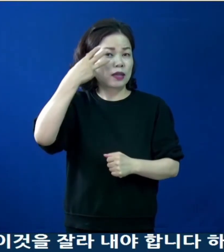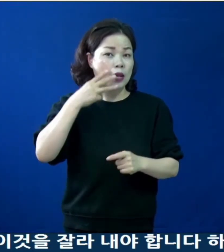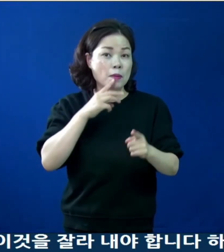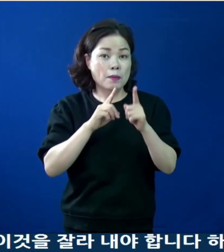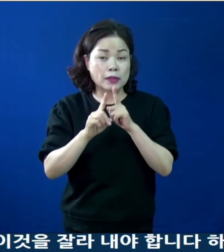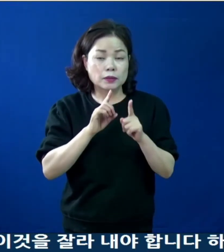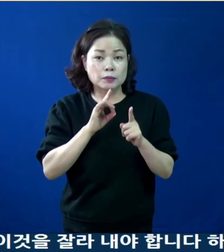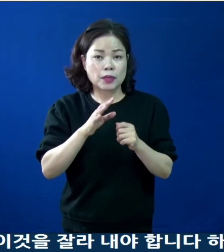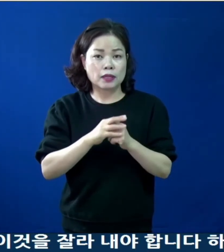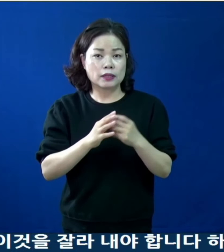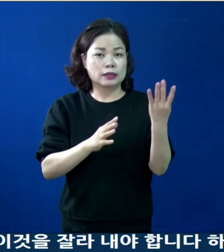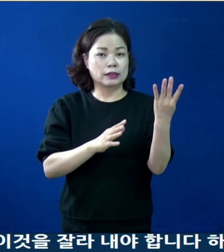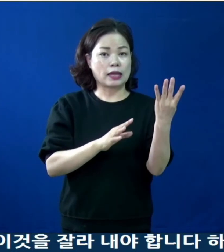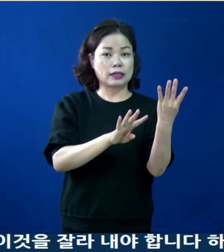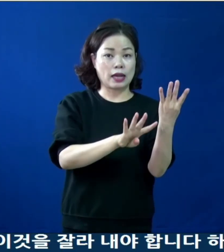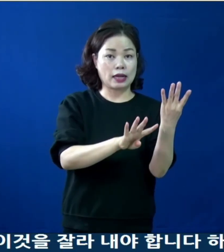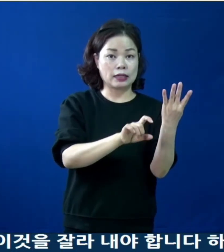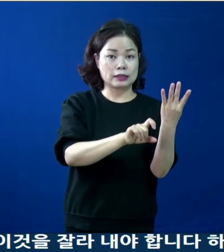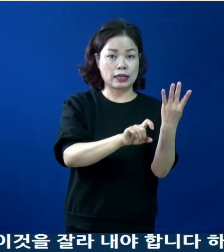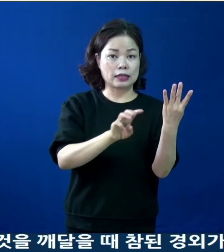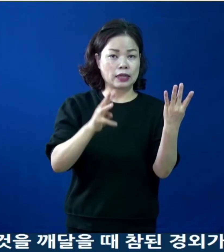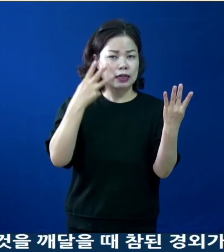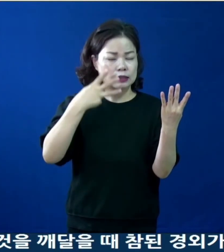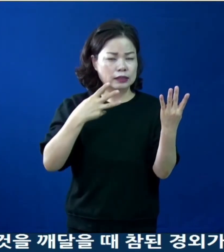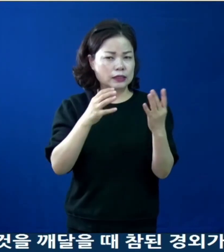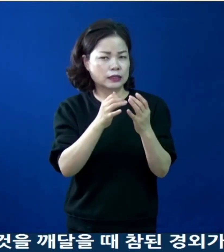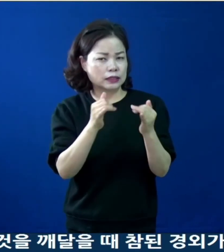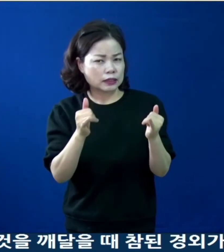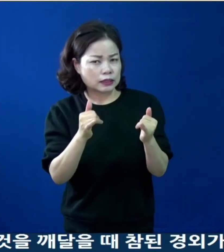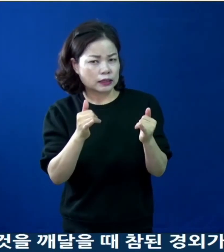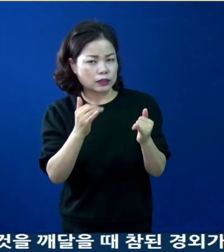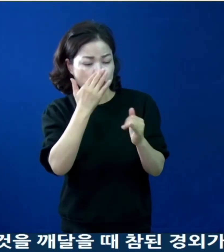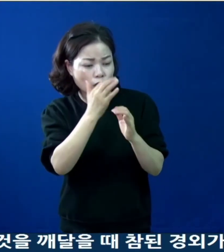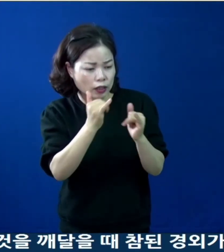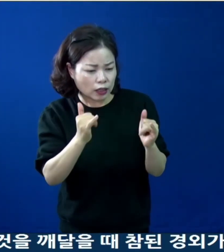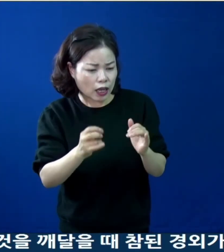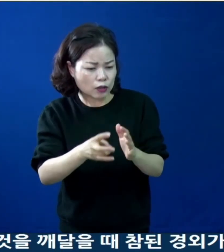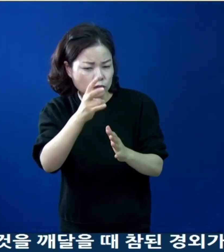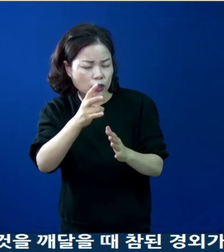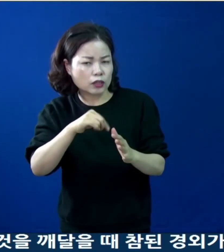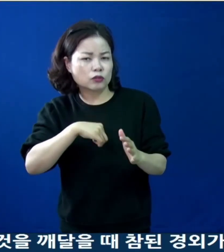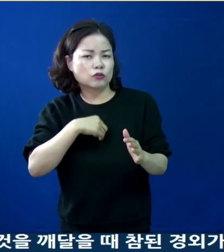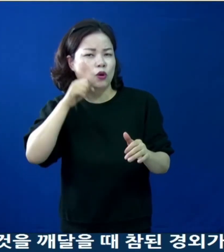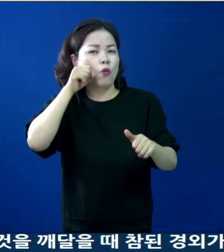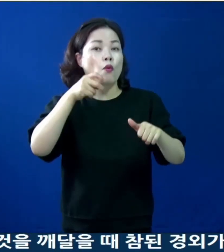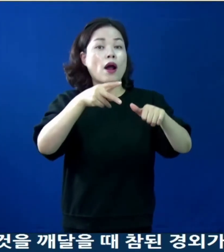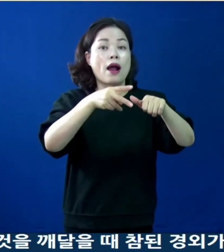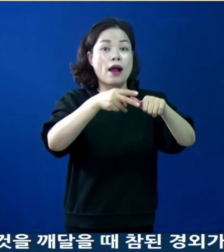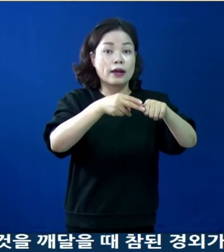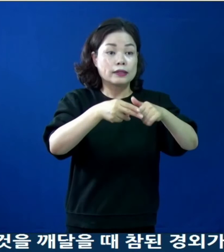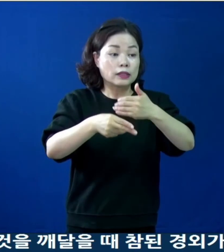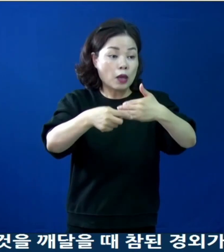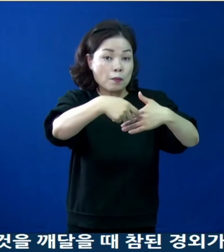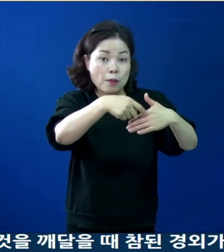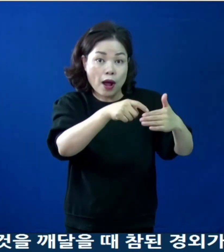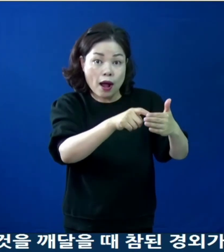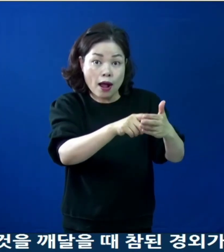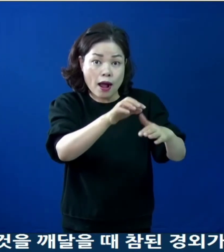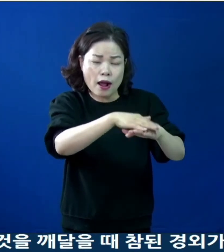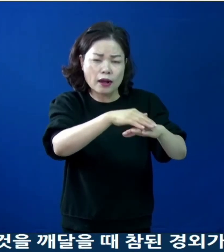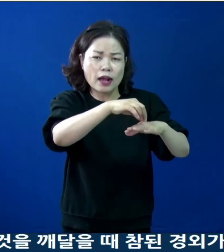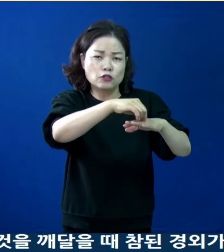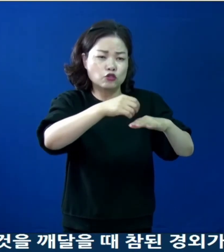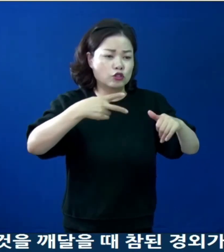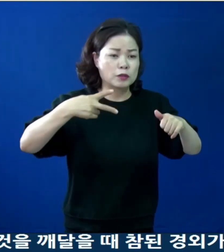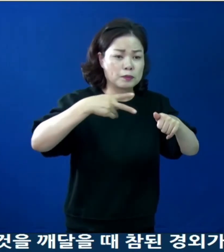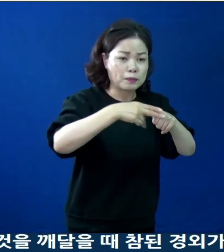읽어봅니다. 예레미야 4장 4절, 유다인과 예루살렘 주민들아, 너희는 스스로 할례를 행하여 너희 마음 가죽을